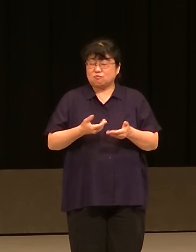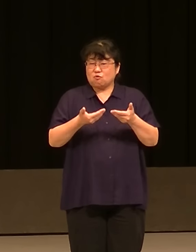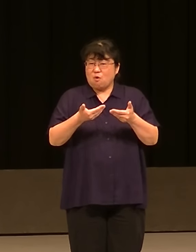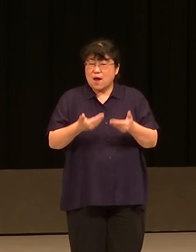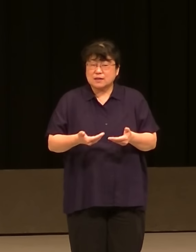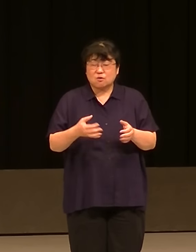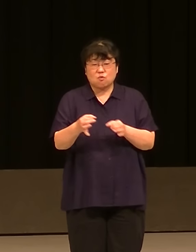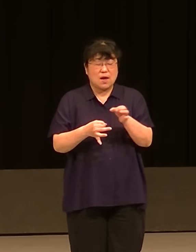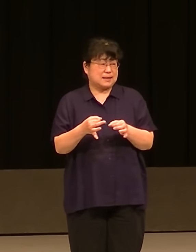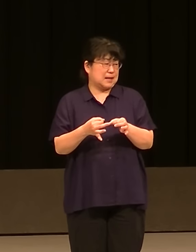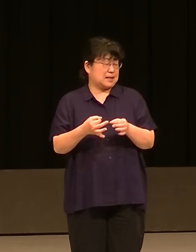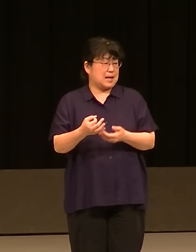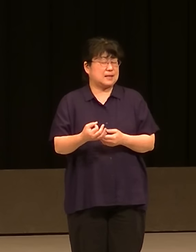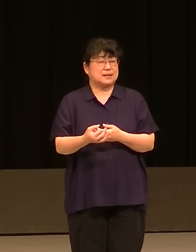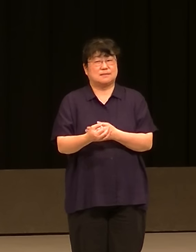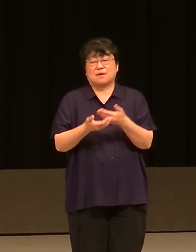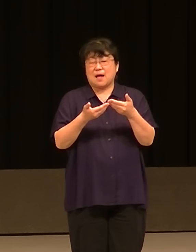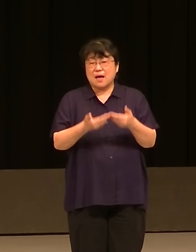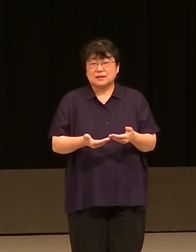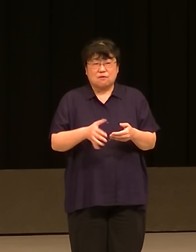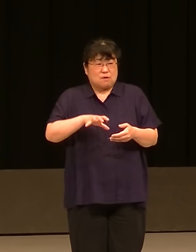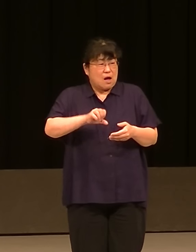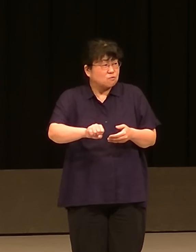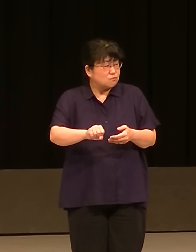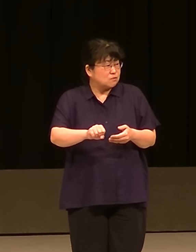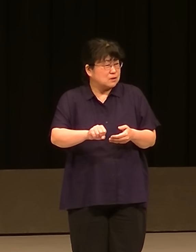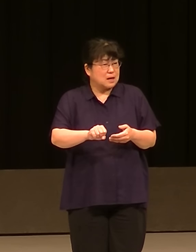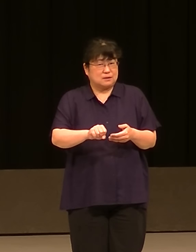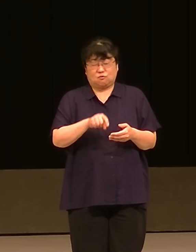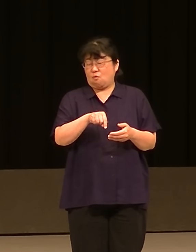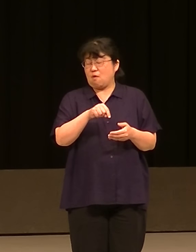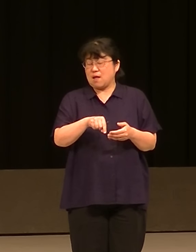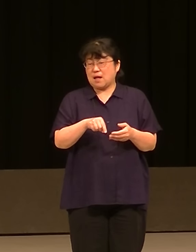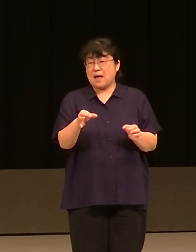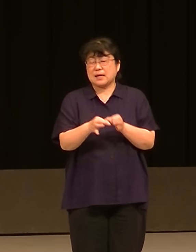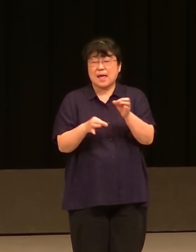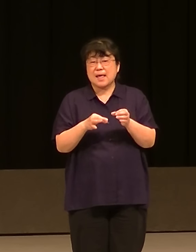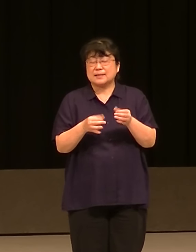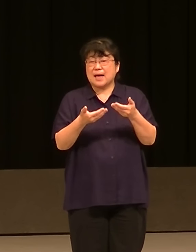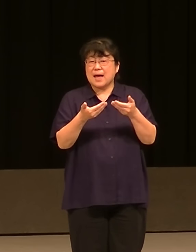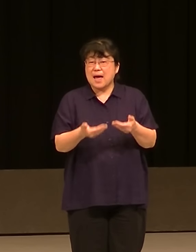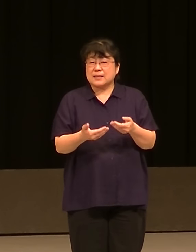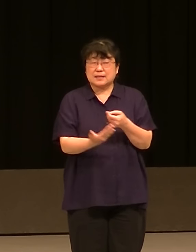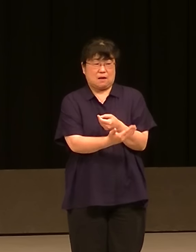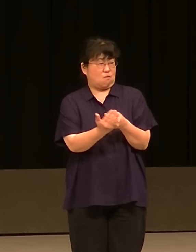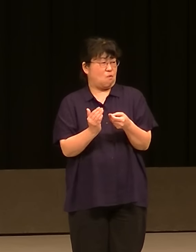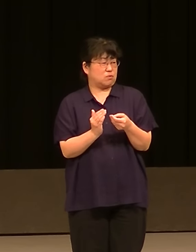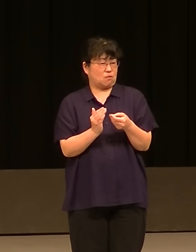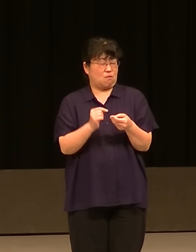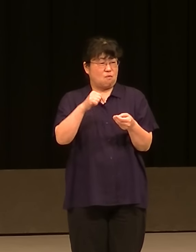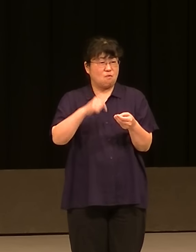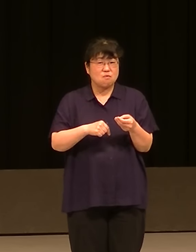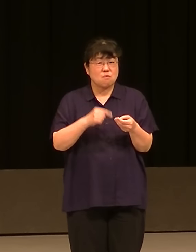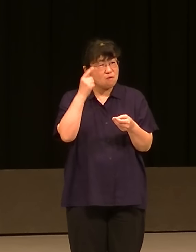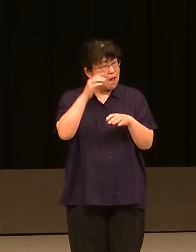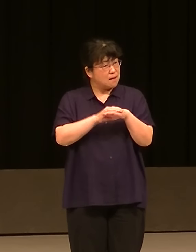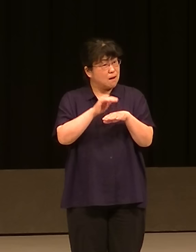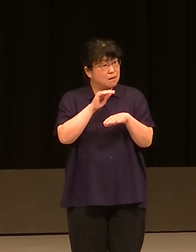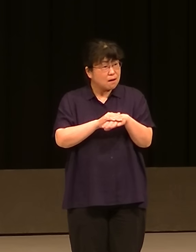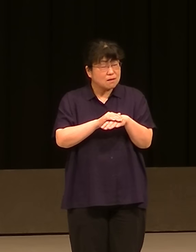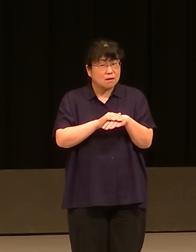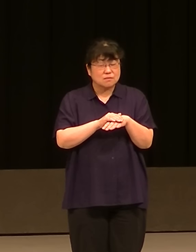済的安全を確保しようという、こういうのが経済安全保障の、論理だというふう